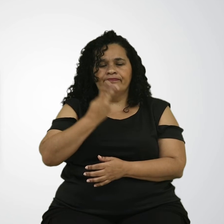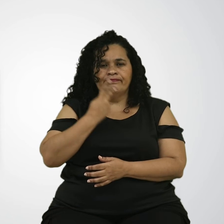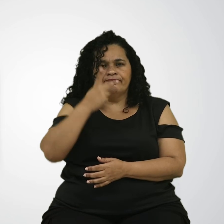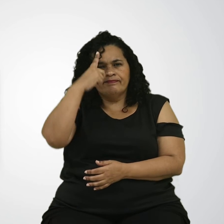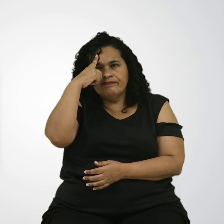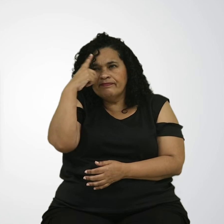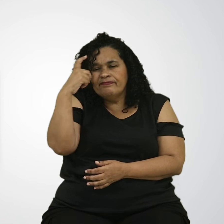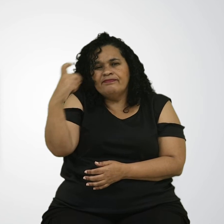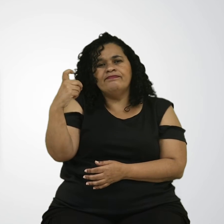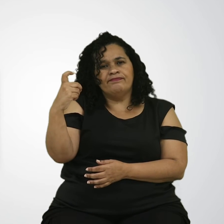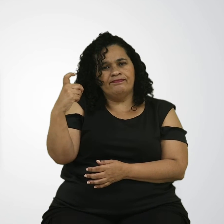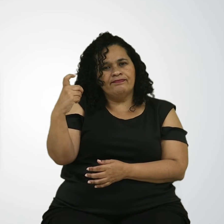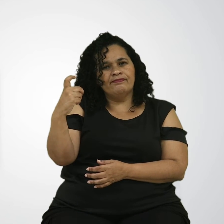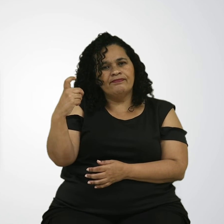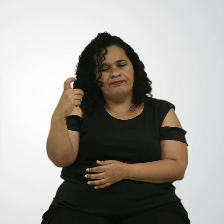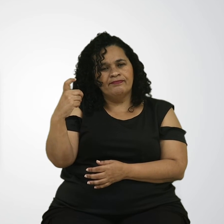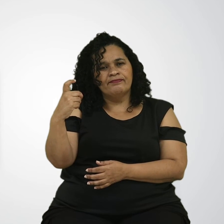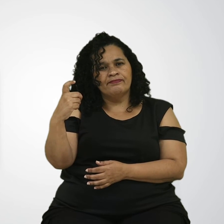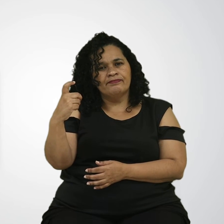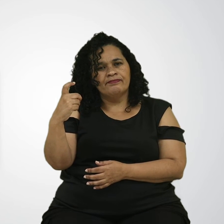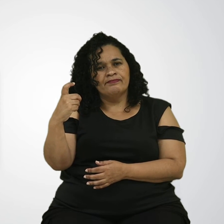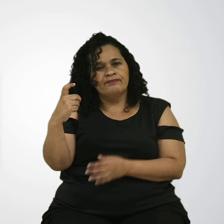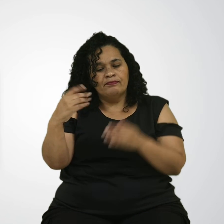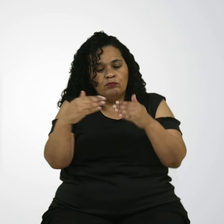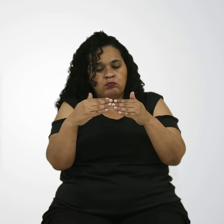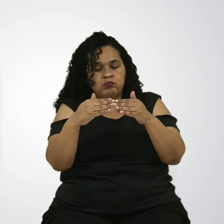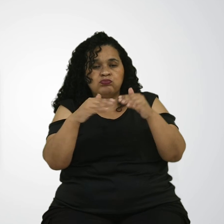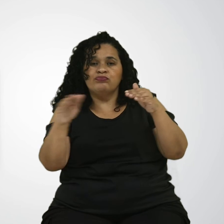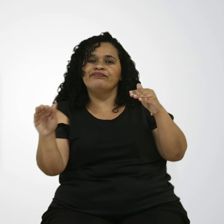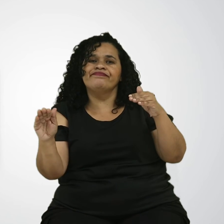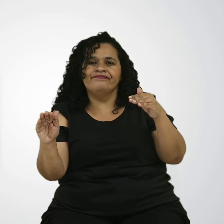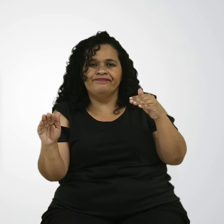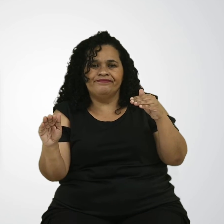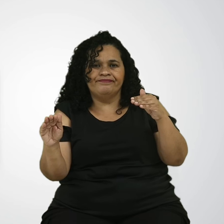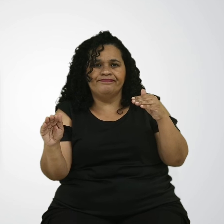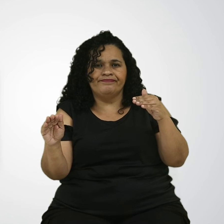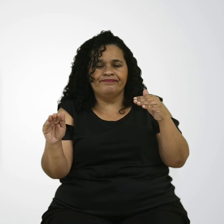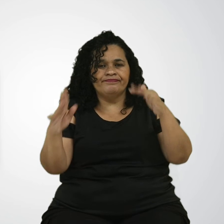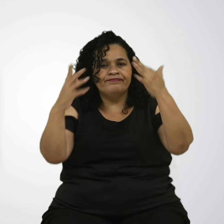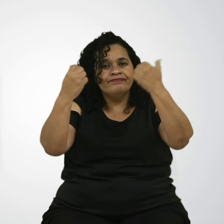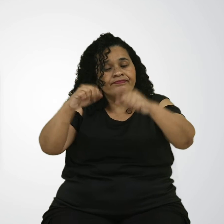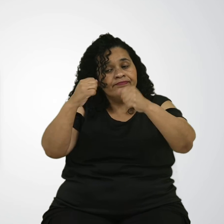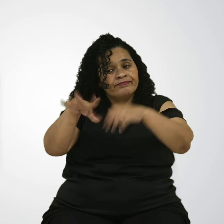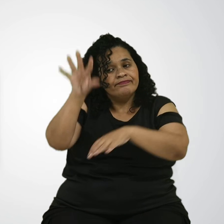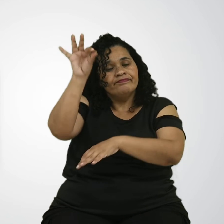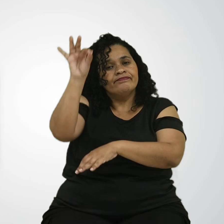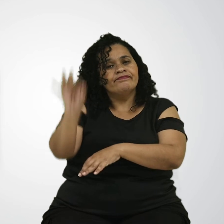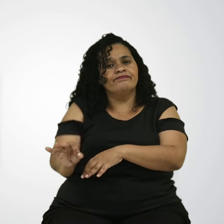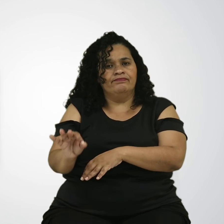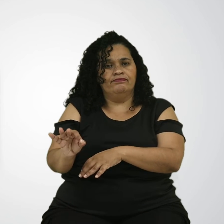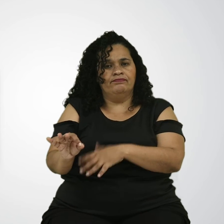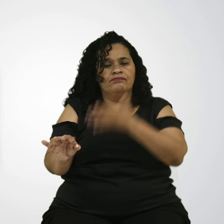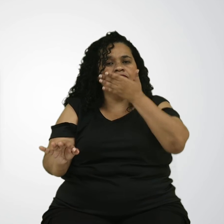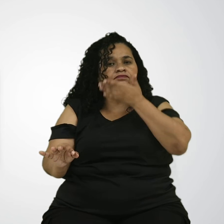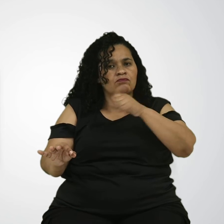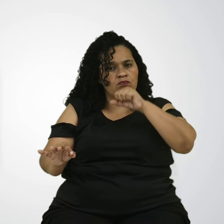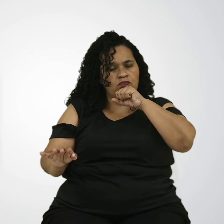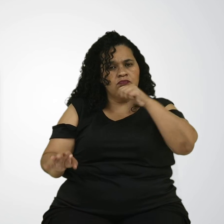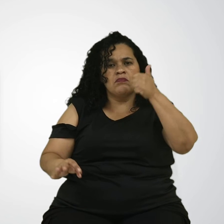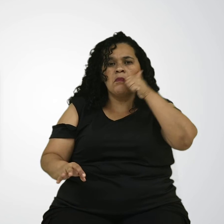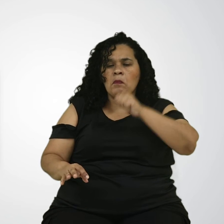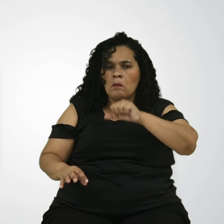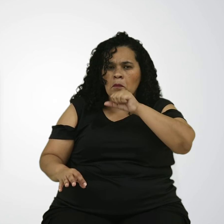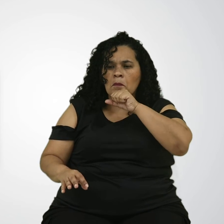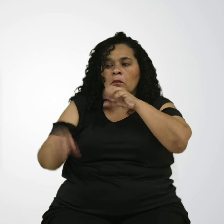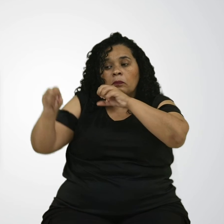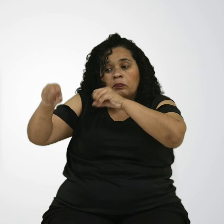do disfuncional. Né? Então, não é assim que deve ser. Os pais devem corrigir os seus filhos,